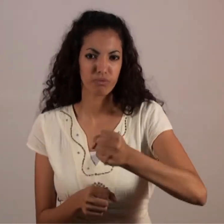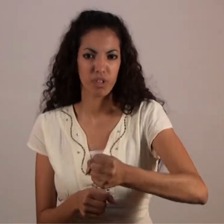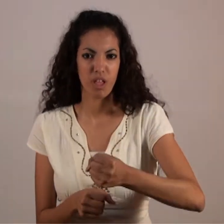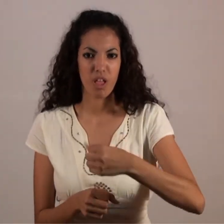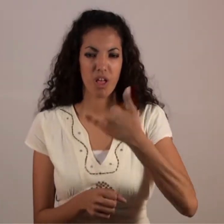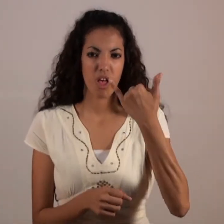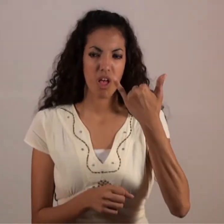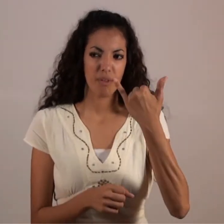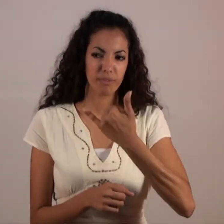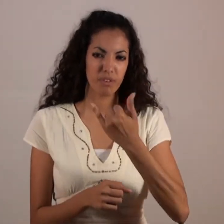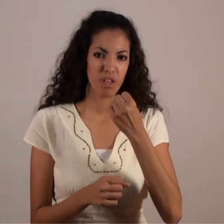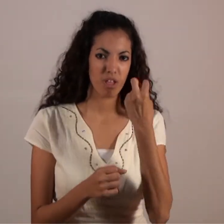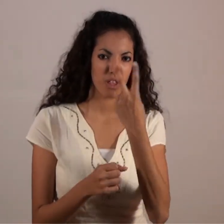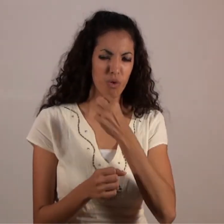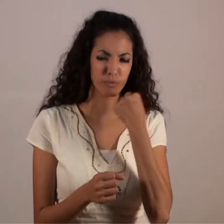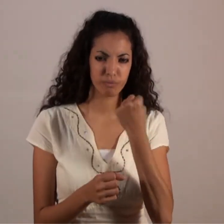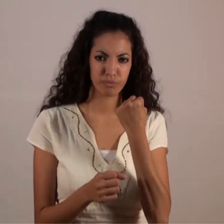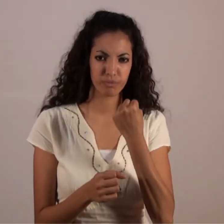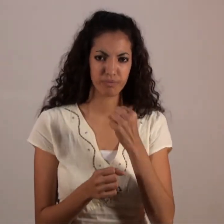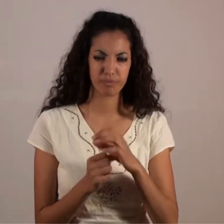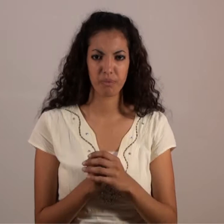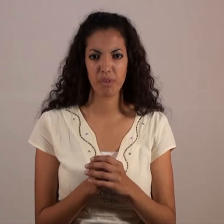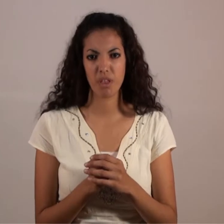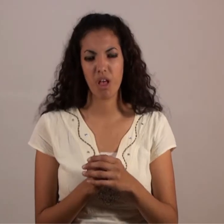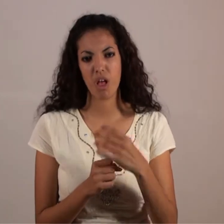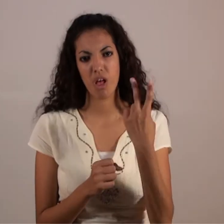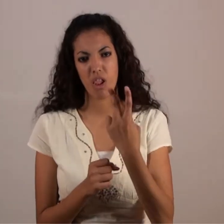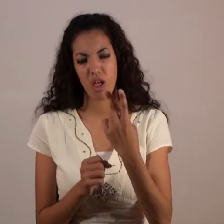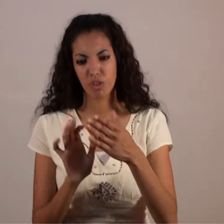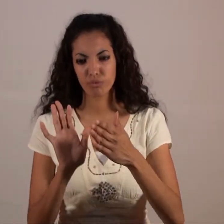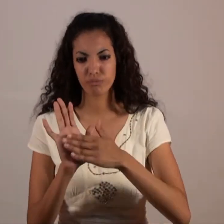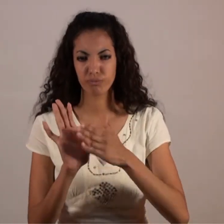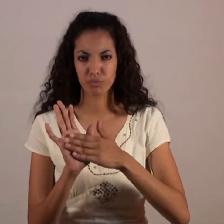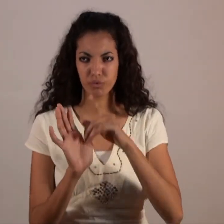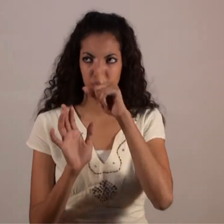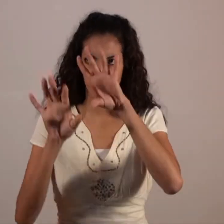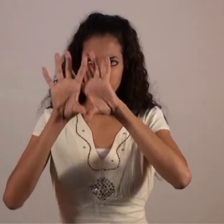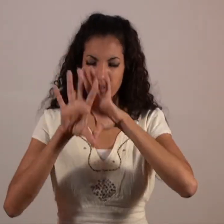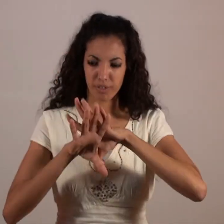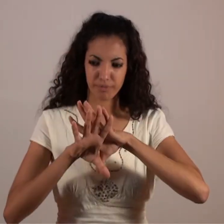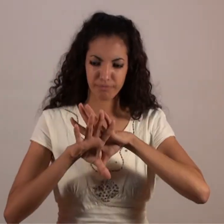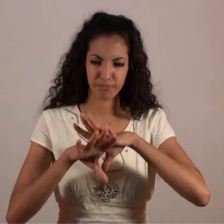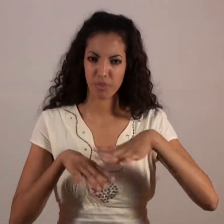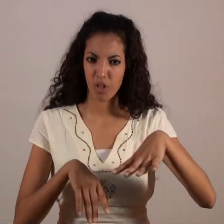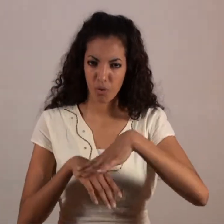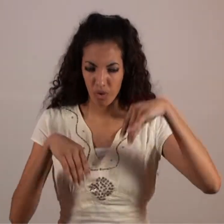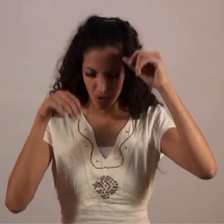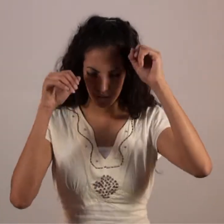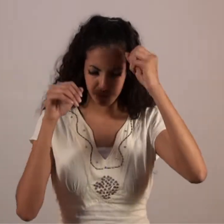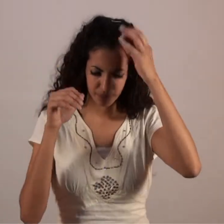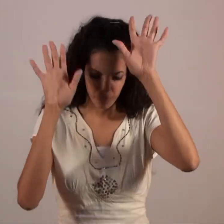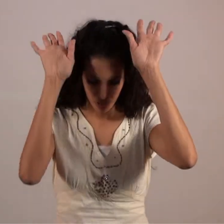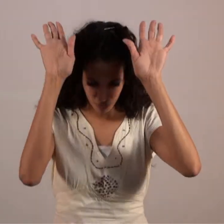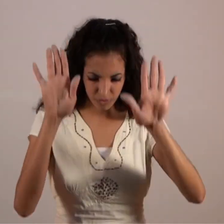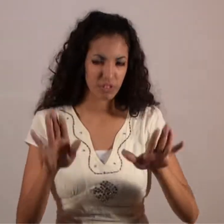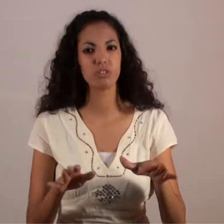fases, ambas prefiguradas en el santuario terrenal, el ministerio diario y el día anual de